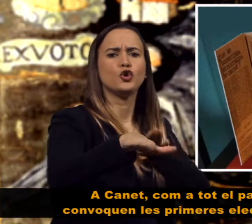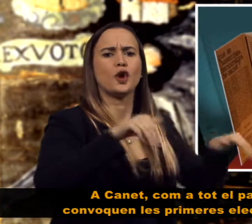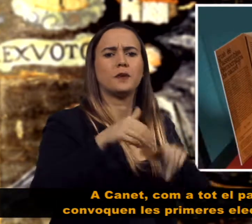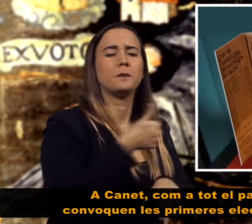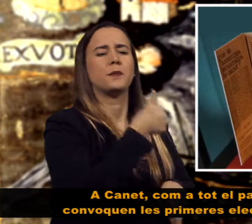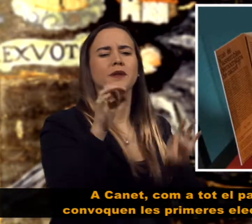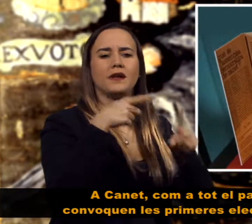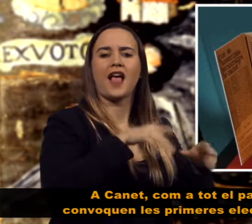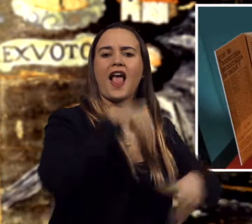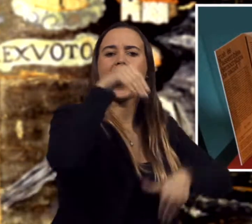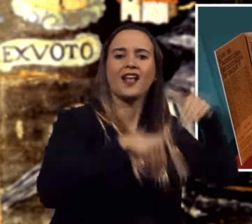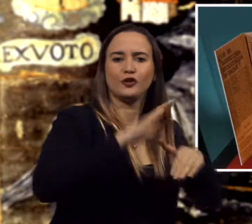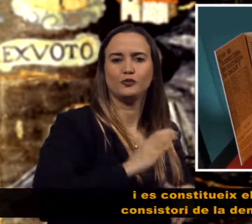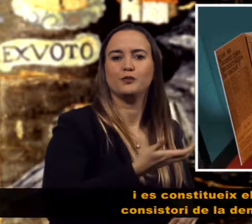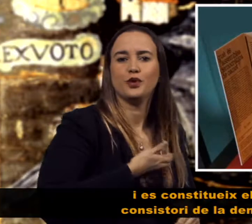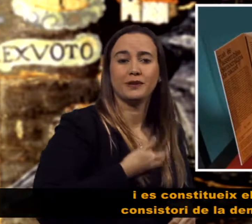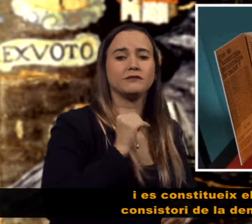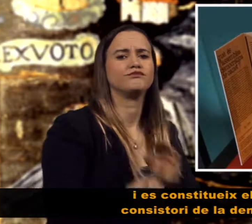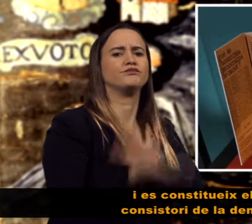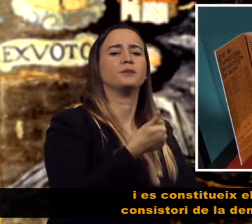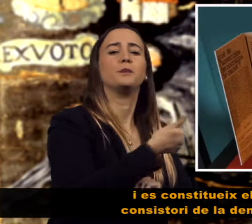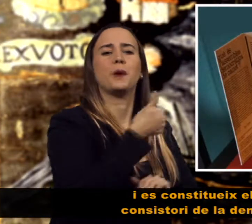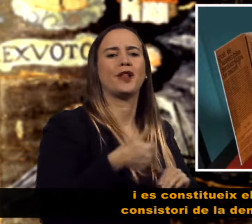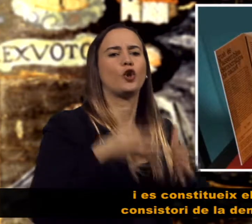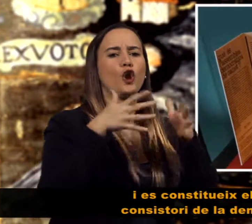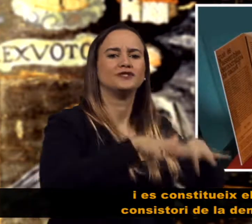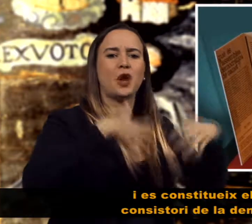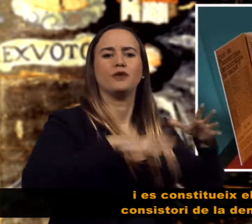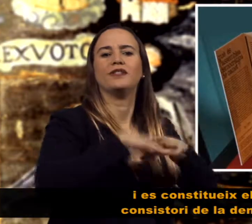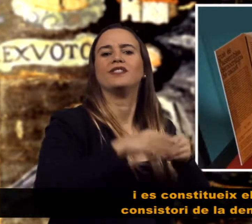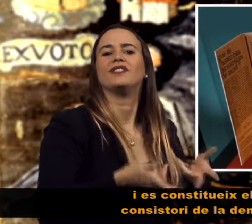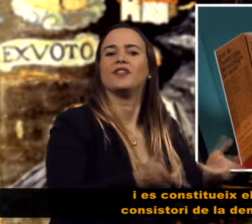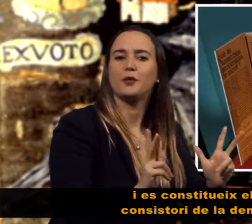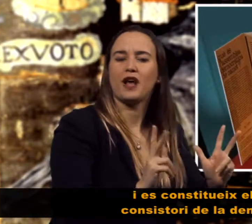les primeres eleccions municipals i es constitueix el primer consistori de la democràcia.